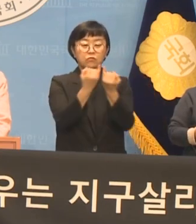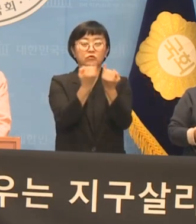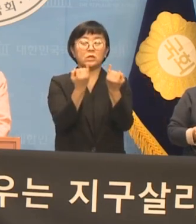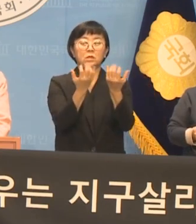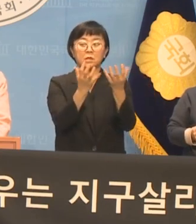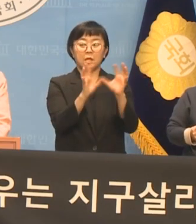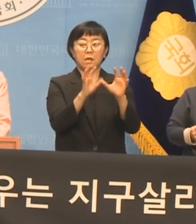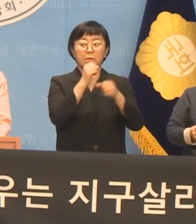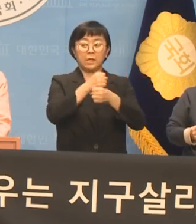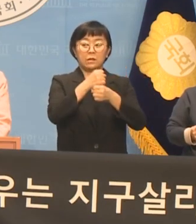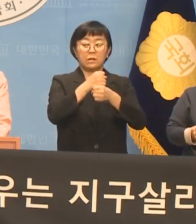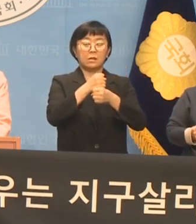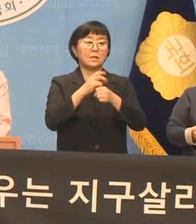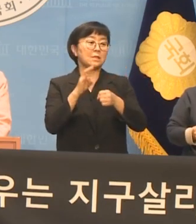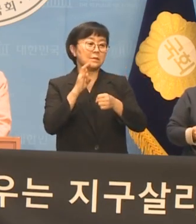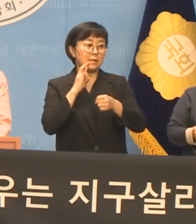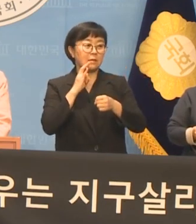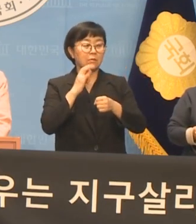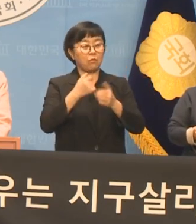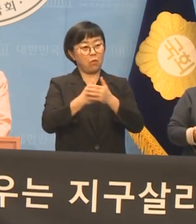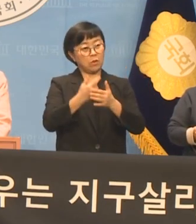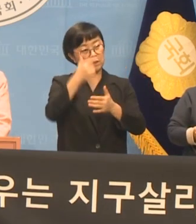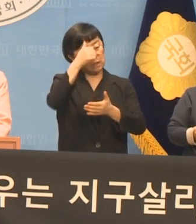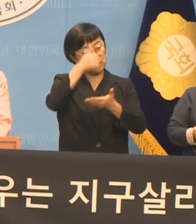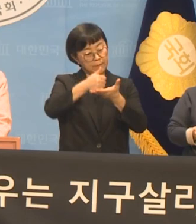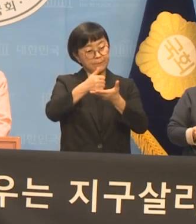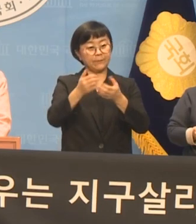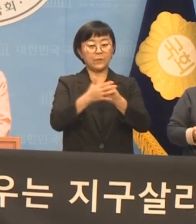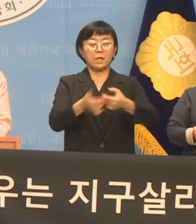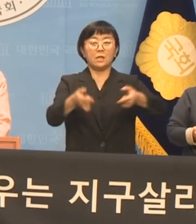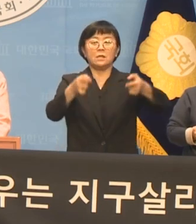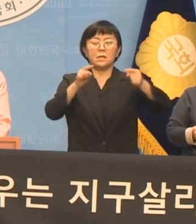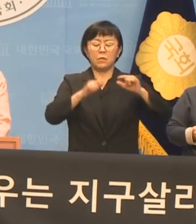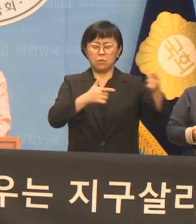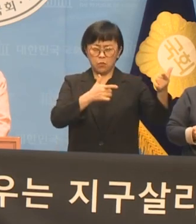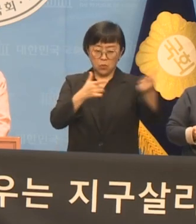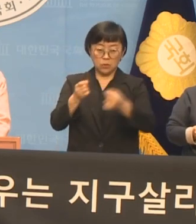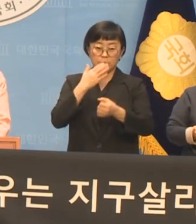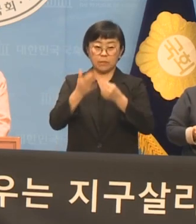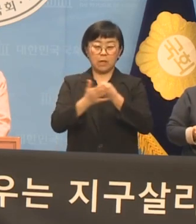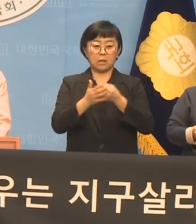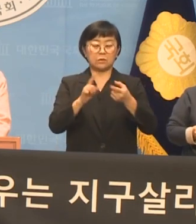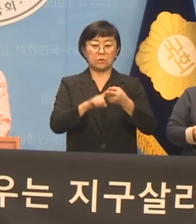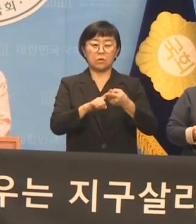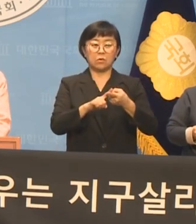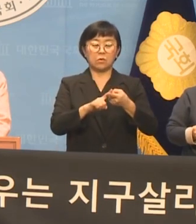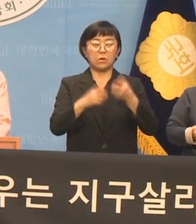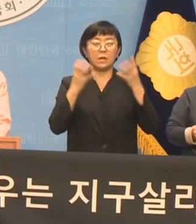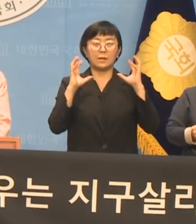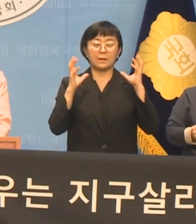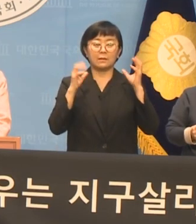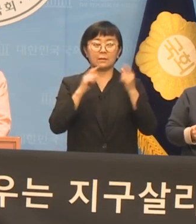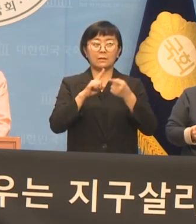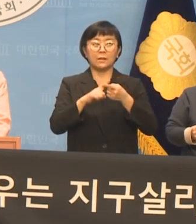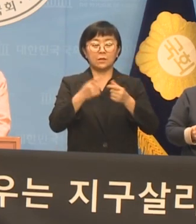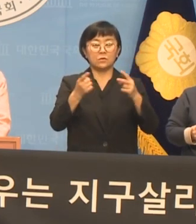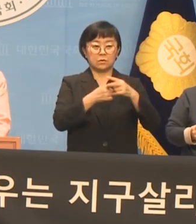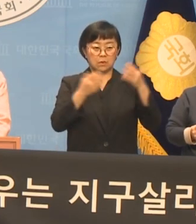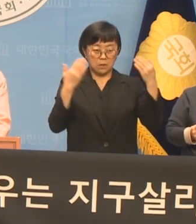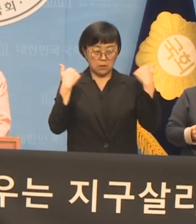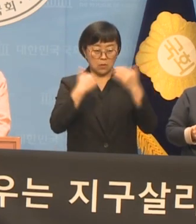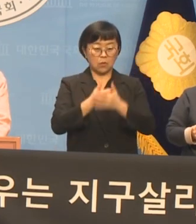만들어져 기생, 승려 등 참여하지 않은 계층이 없었고 유아나 초등학교 학생들도